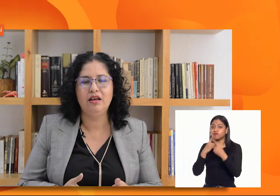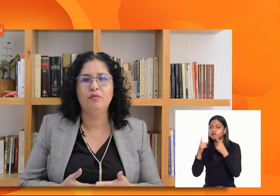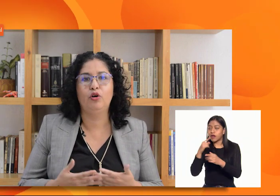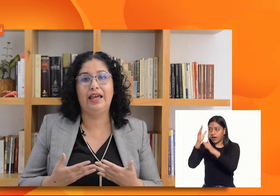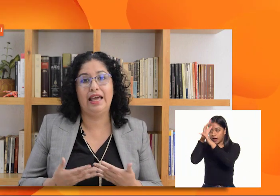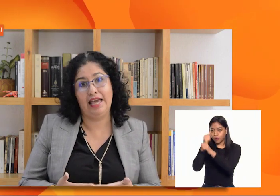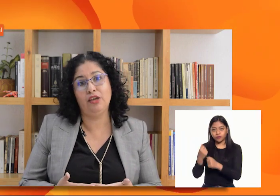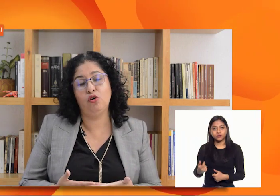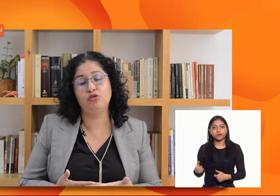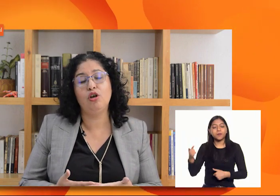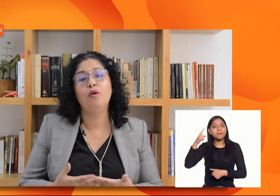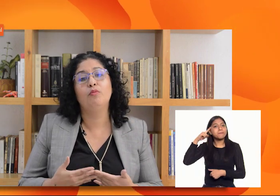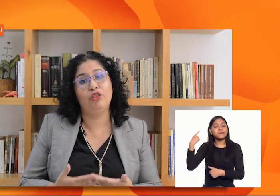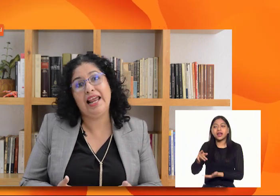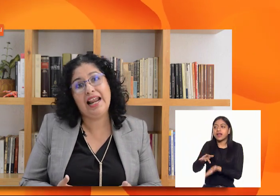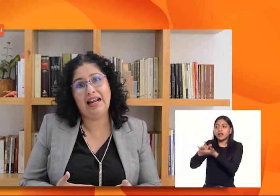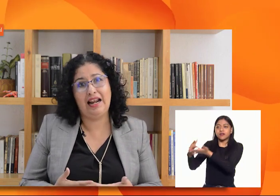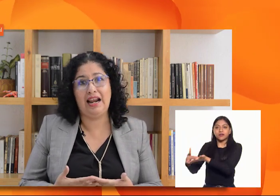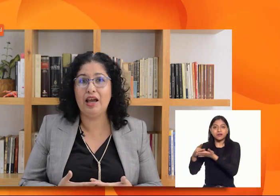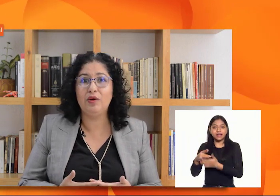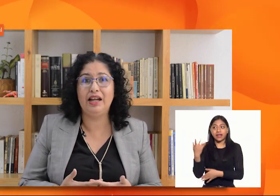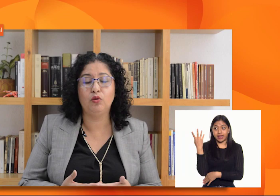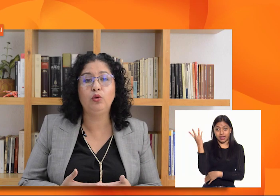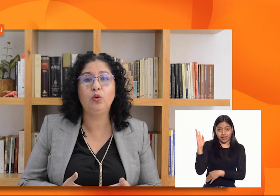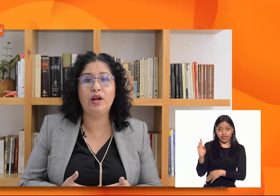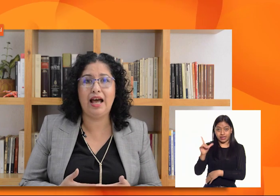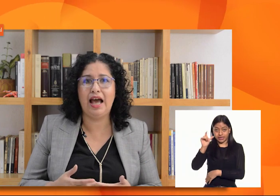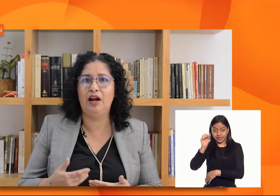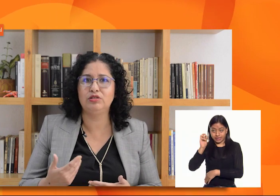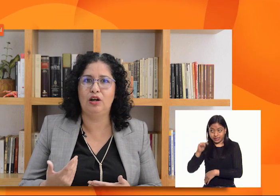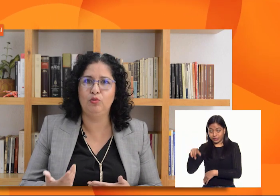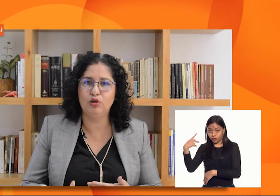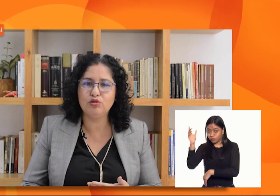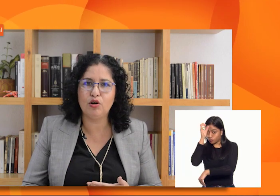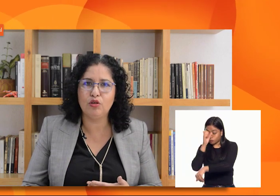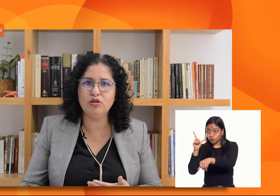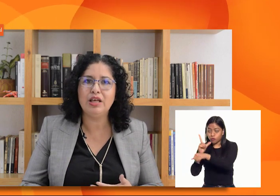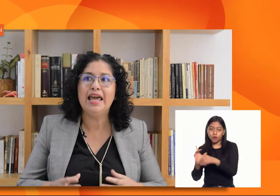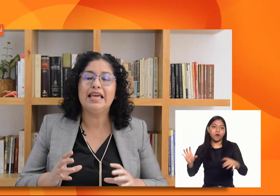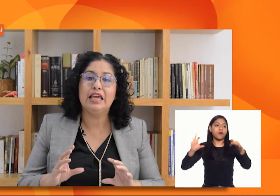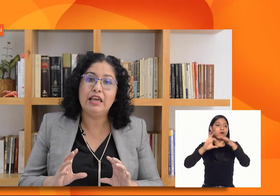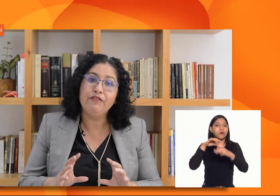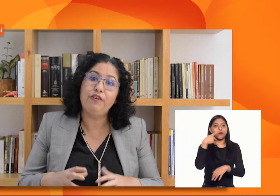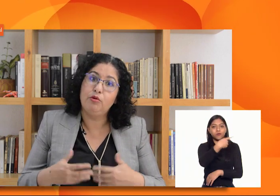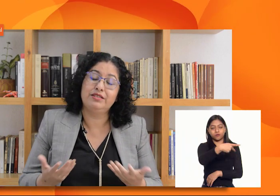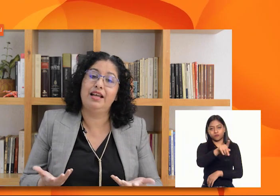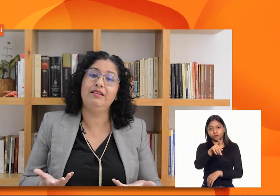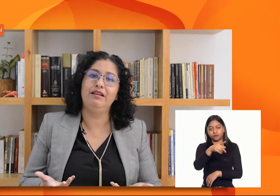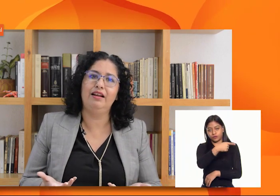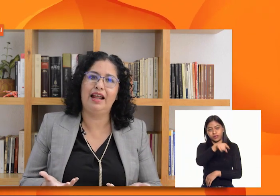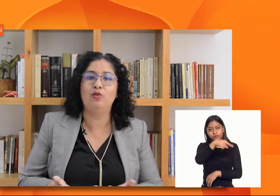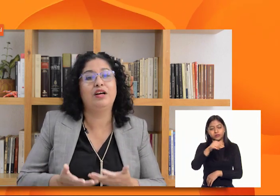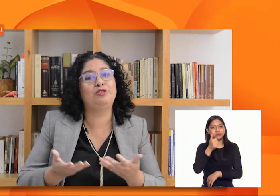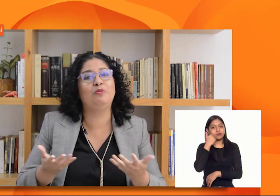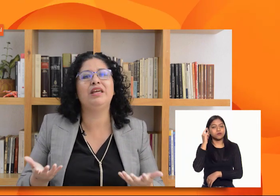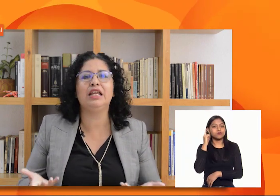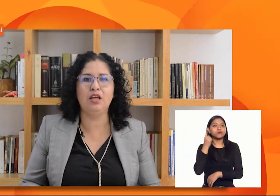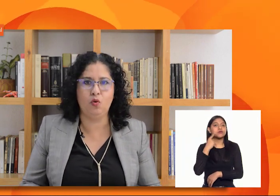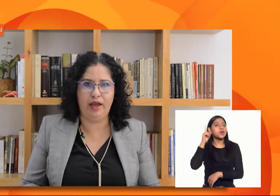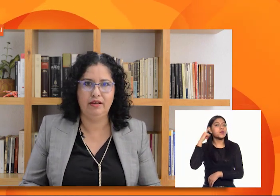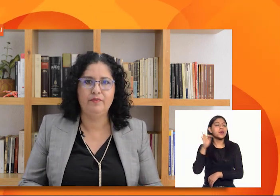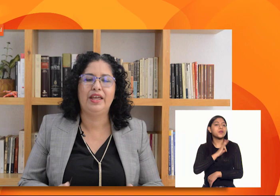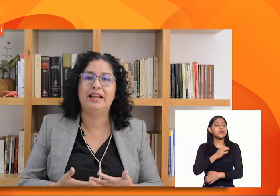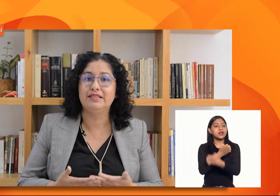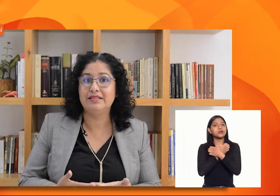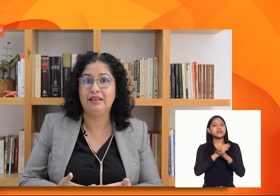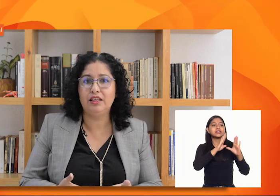esencial porque ellos modelan la lengua y la cultura a los alumnos sordos y favorecen la educación